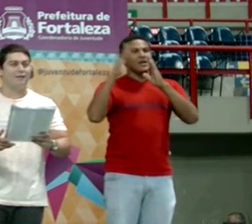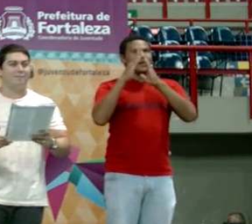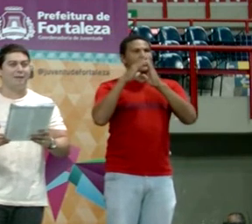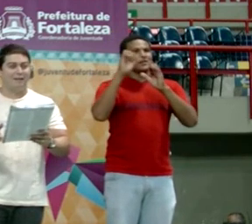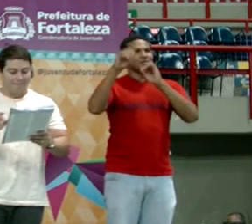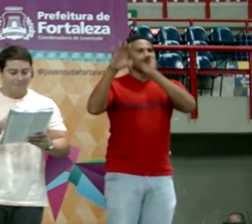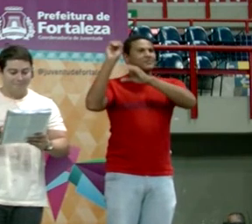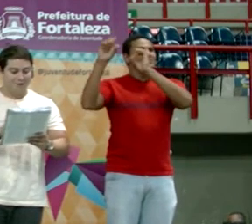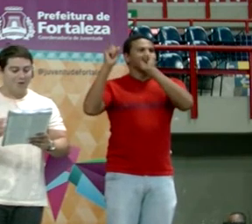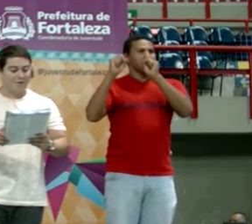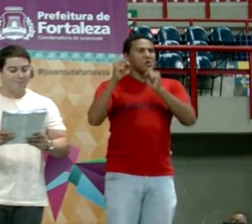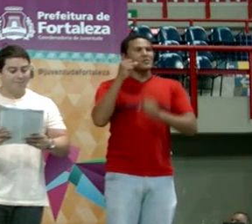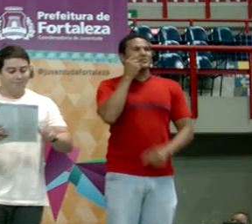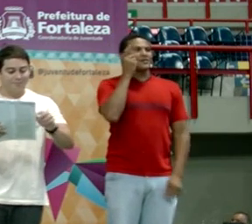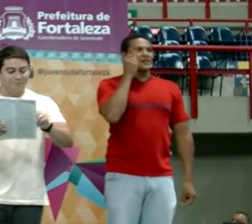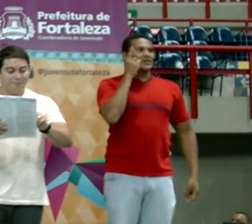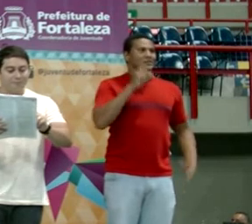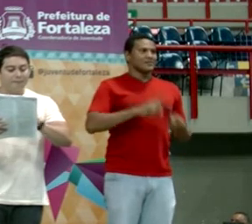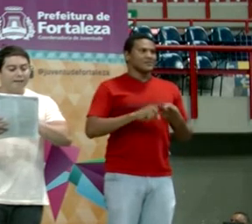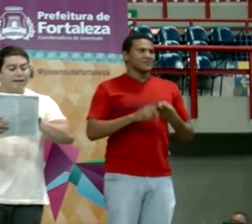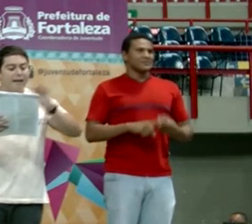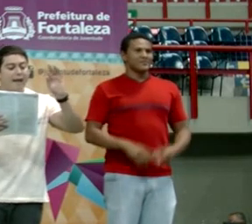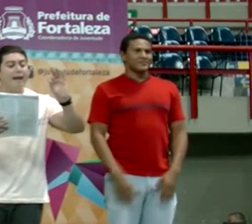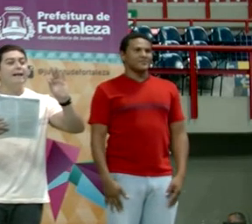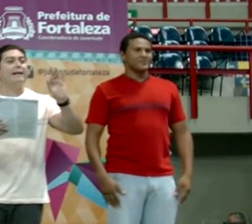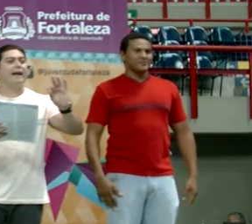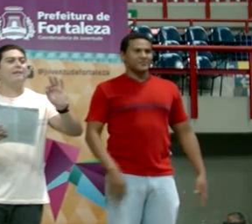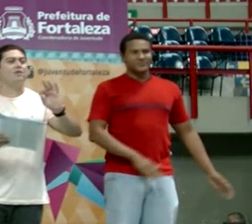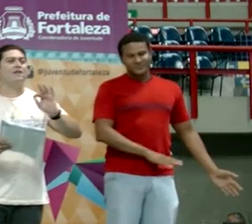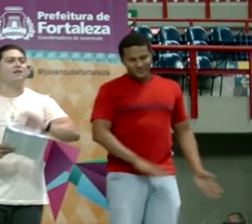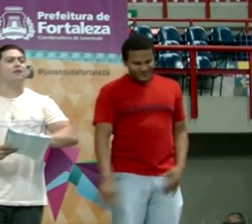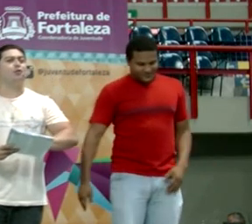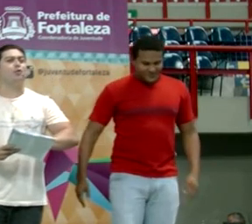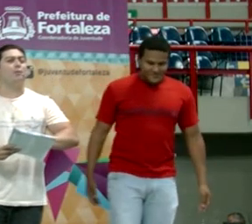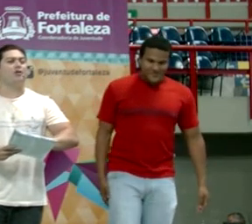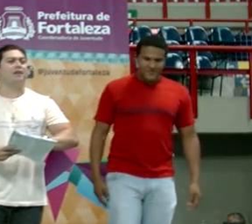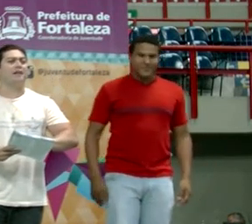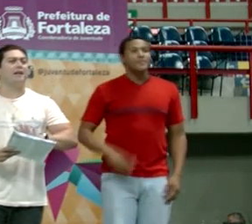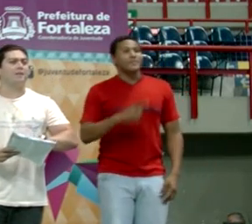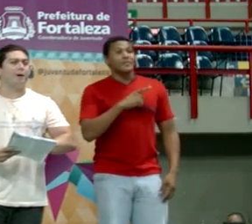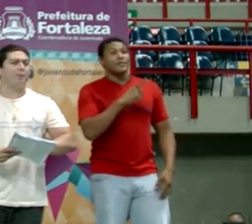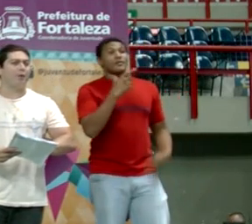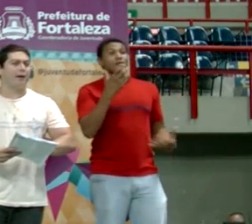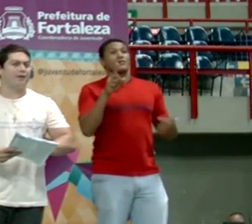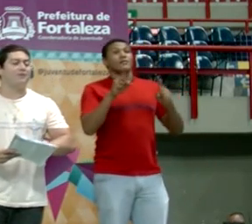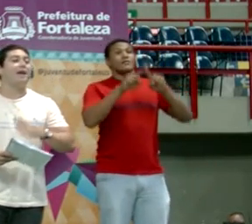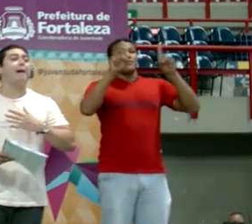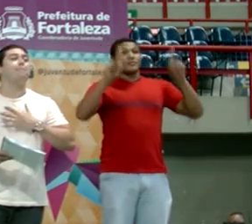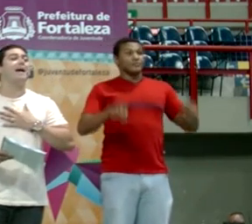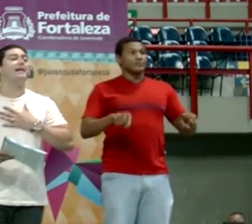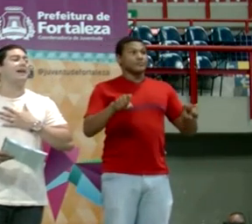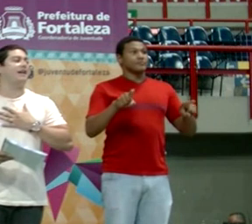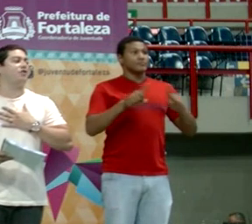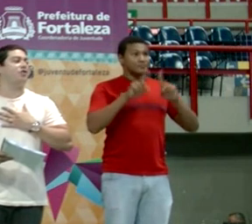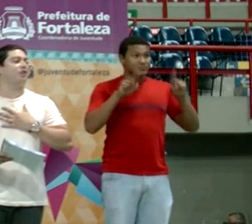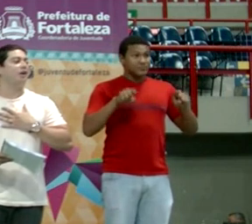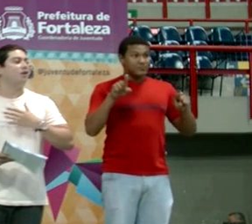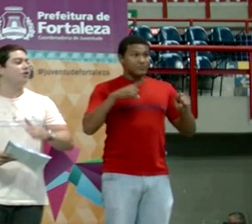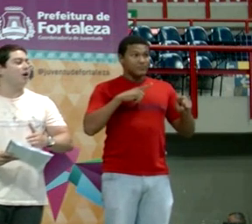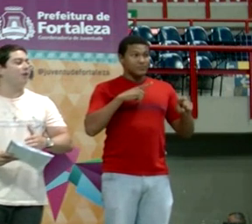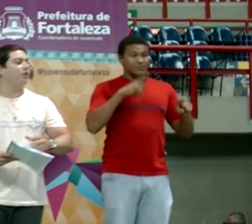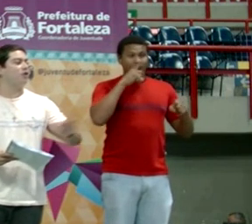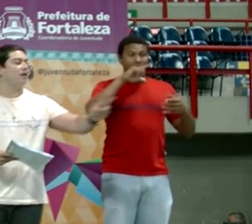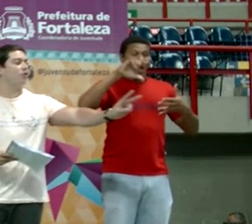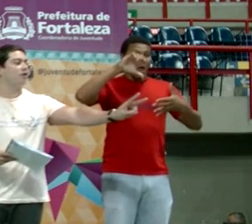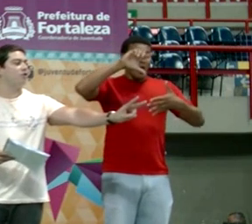dele, que ele tá recebendo aí. Olha. Ele quer que você situe o projeto da Aliança para o Progresso. Na América